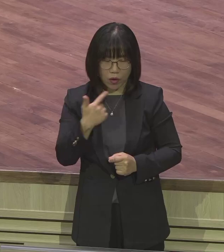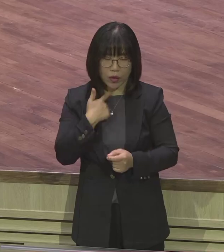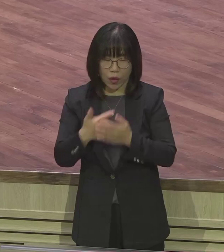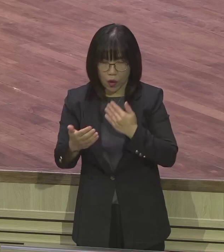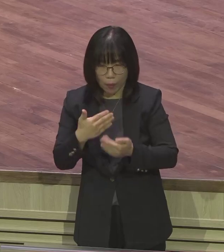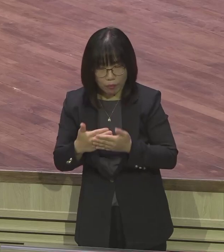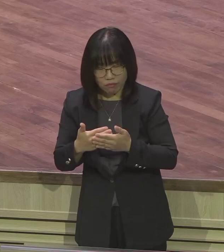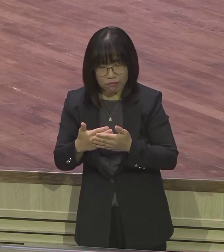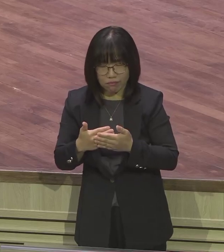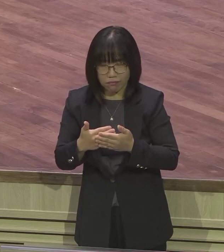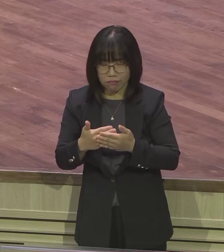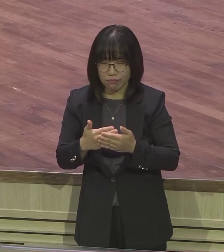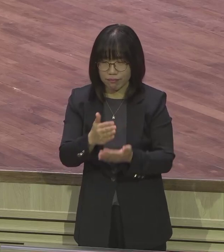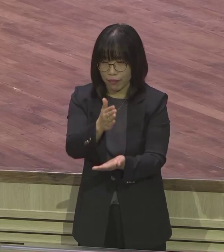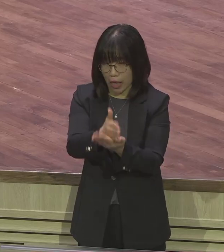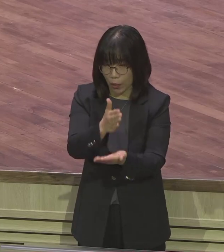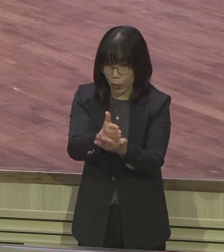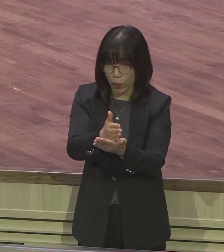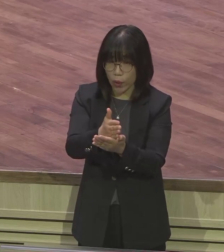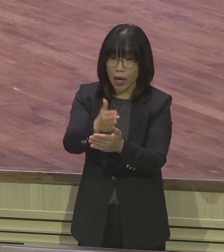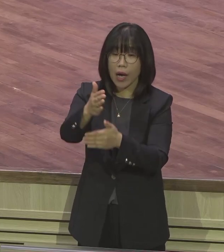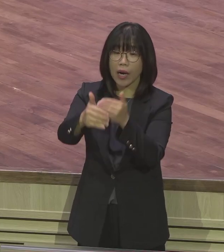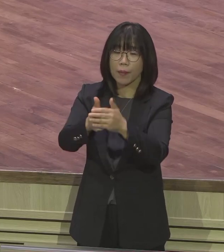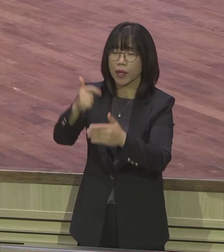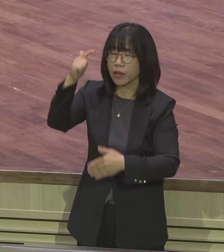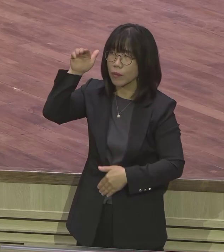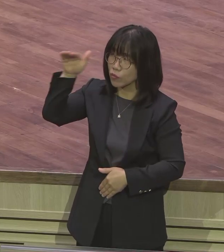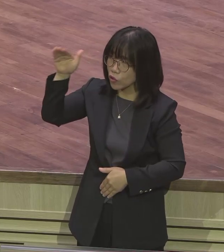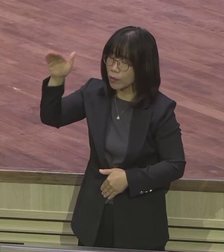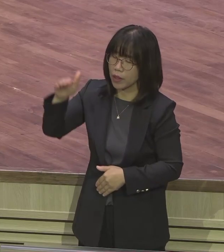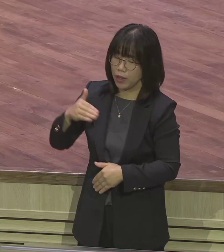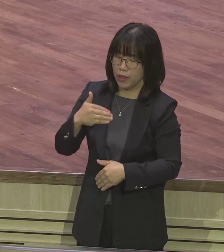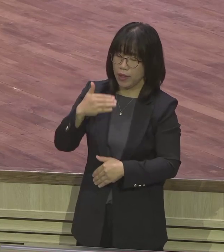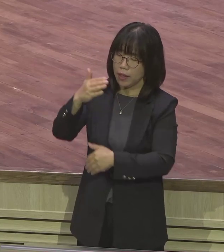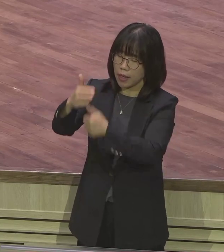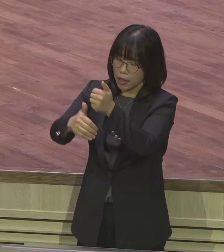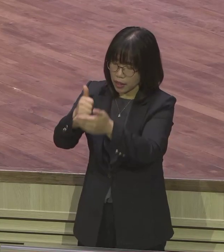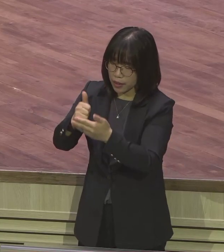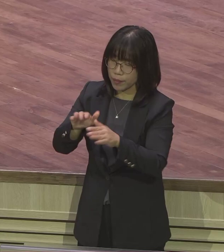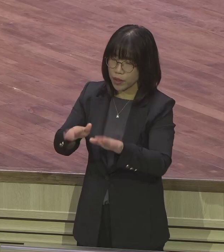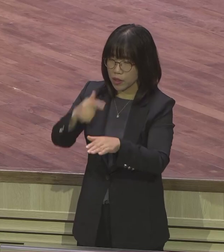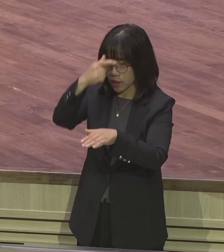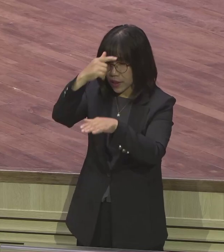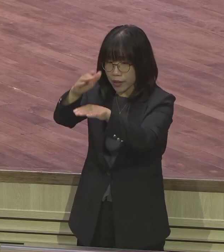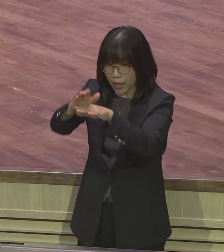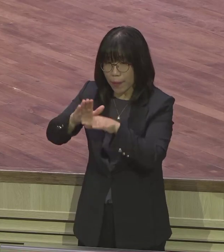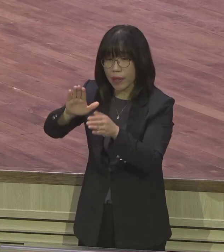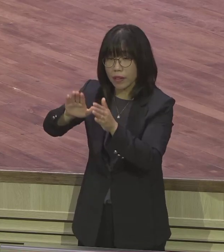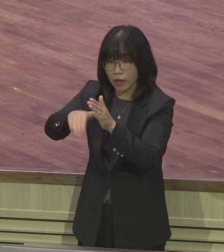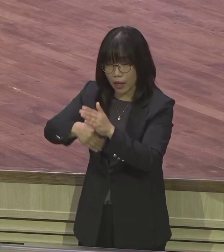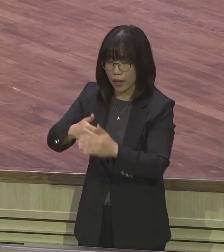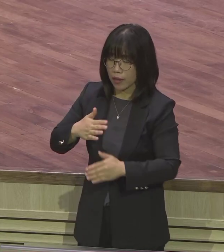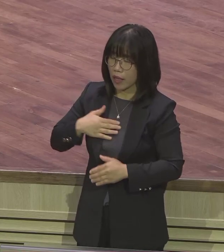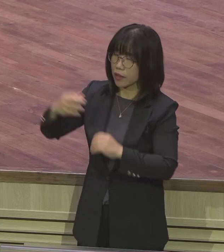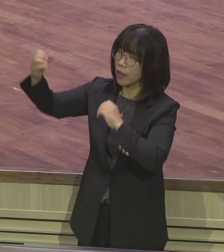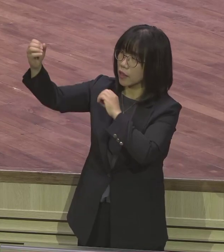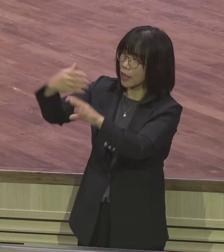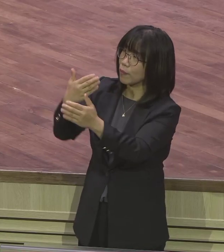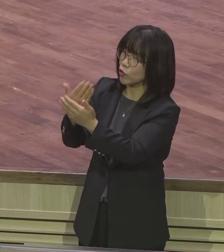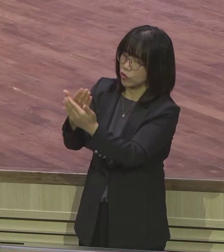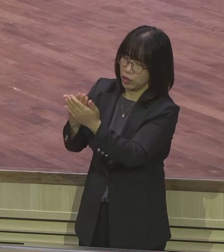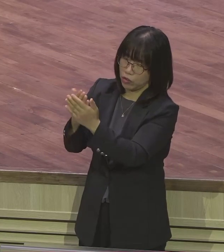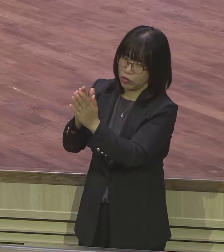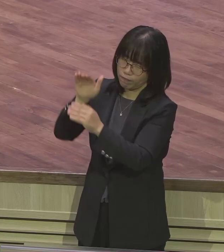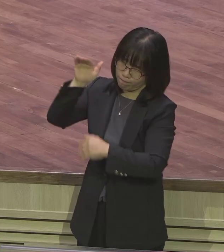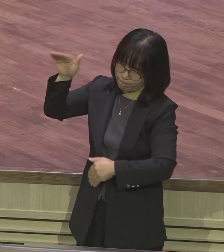하나님 오늘 내가 예배하러 갑니다. 하나님 예배를 통해서 답을 주옵소서.